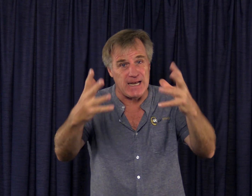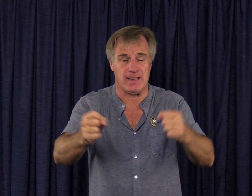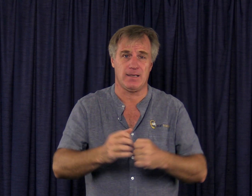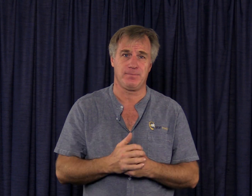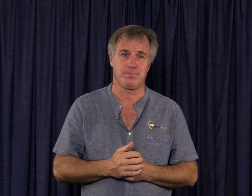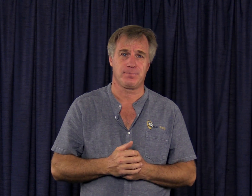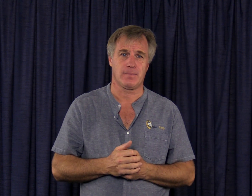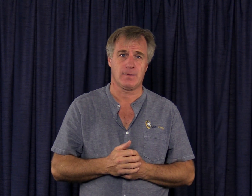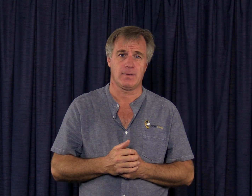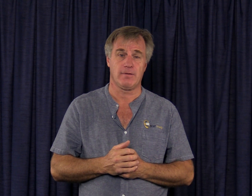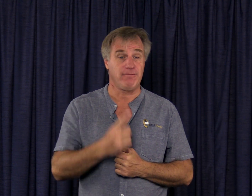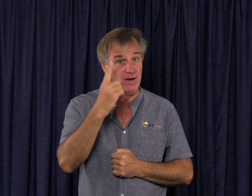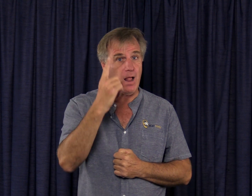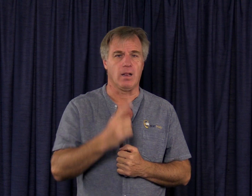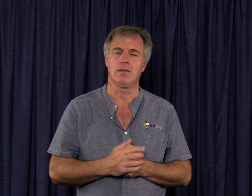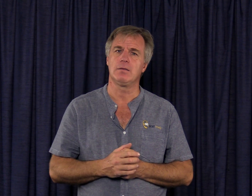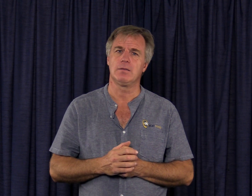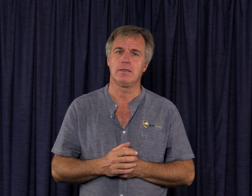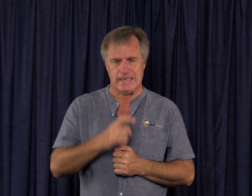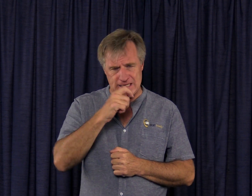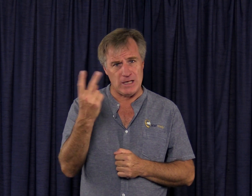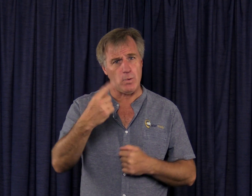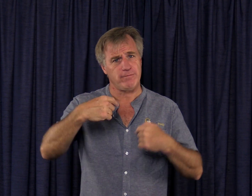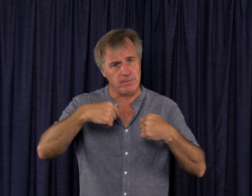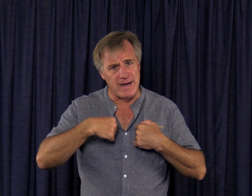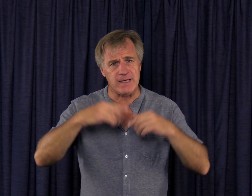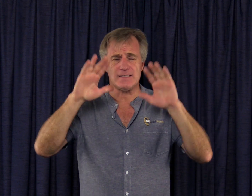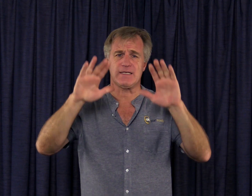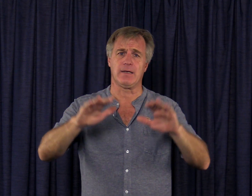het, vooral het die Heere ook vir my geseën.